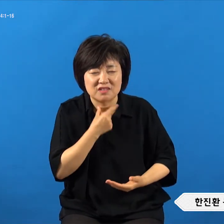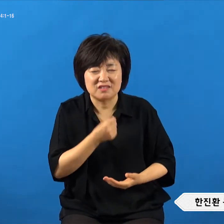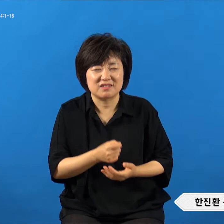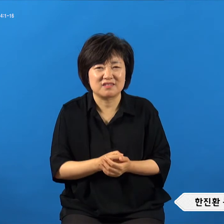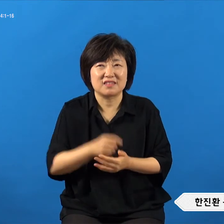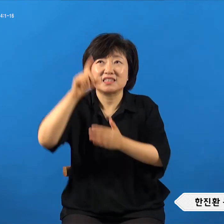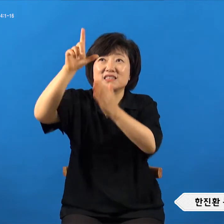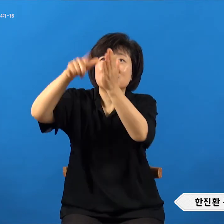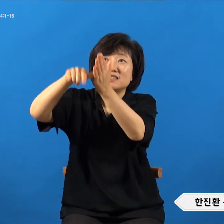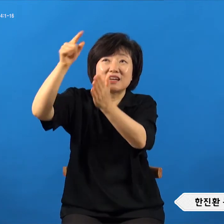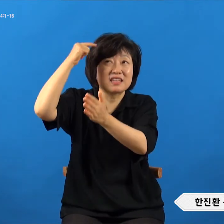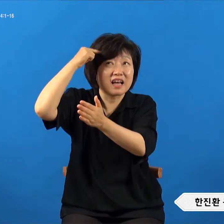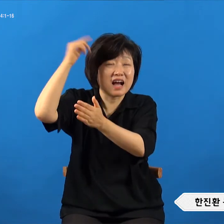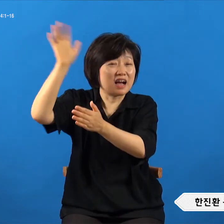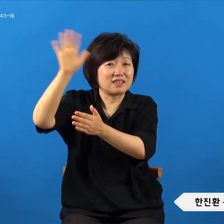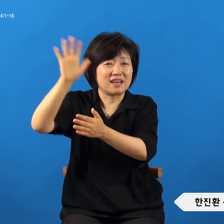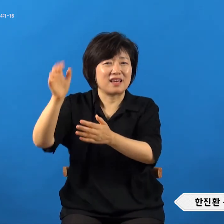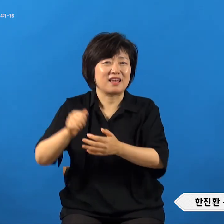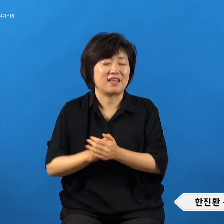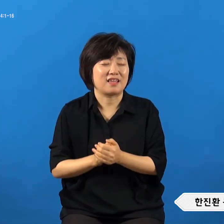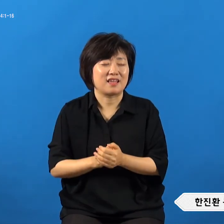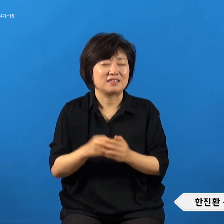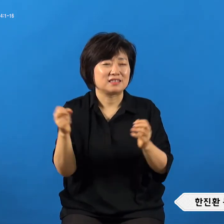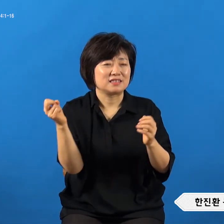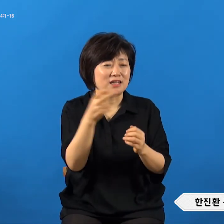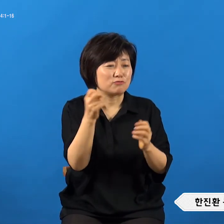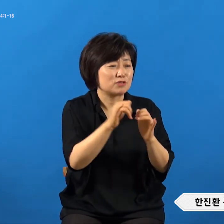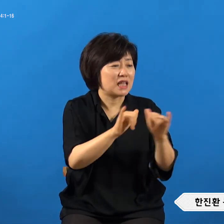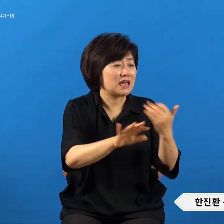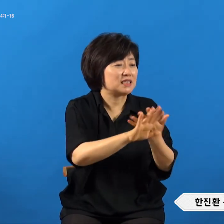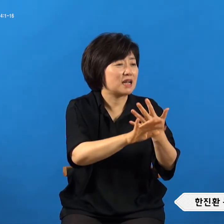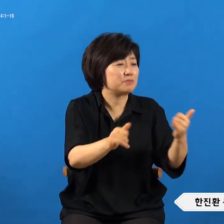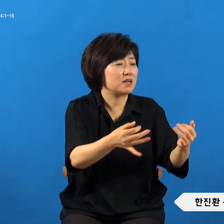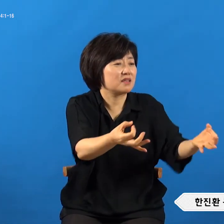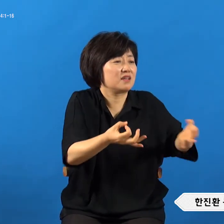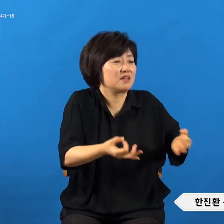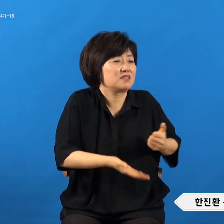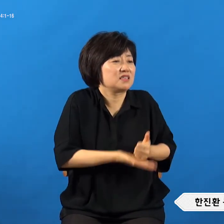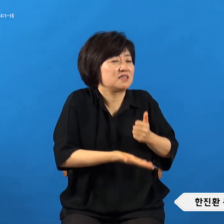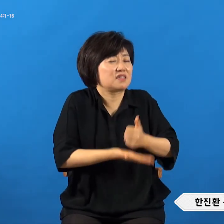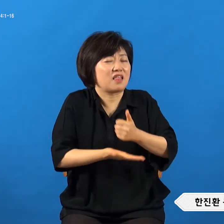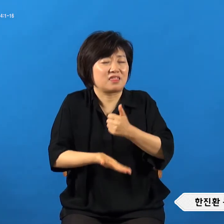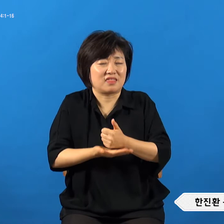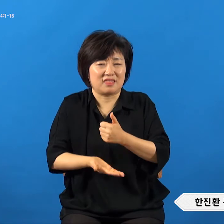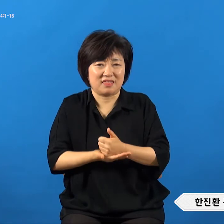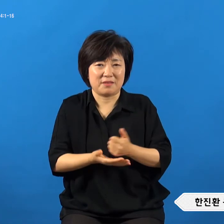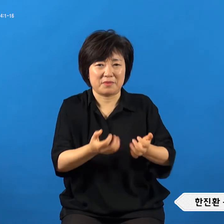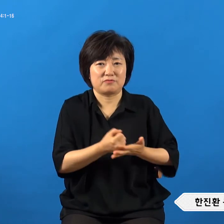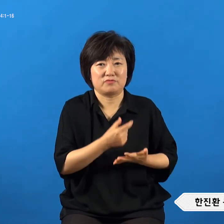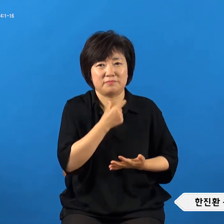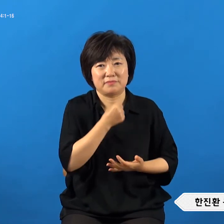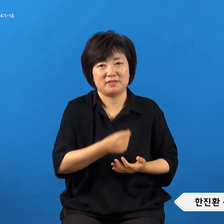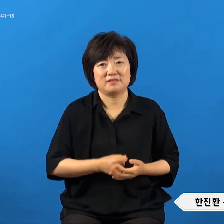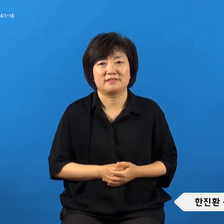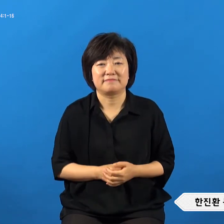그 순간을 놓쳐버리니까 자꾸 사람들에게서부터 칭찬받는 그것에 목을 매달게 됩니다.